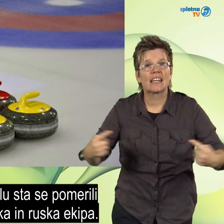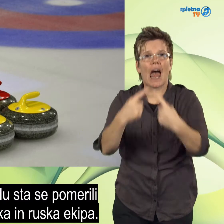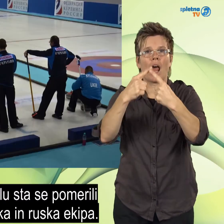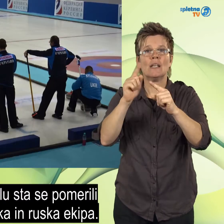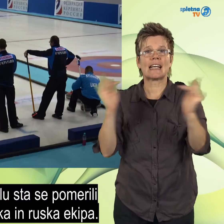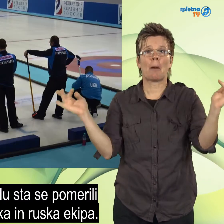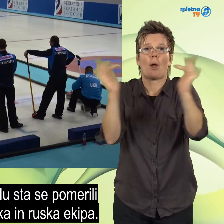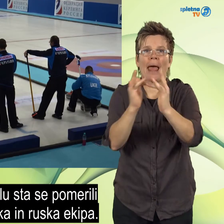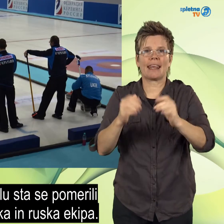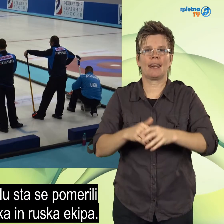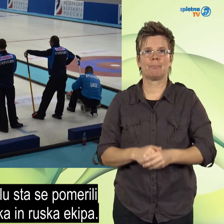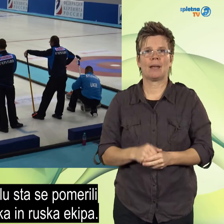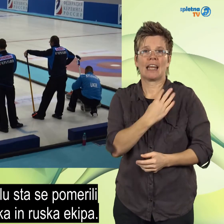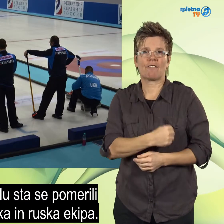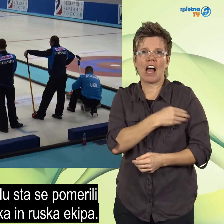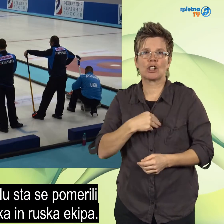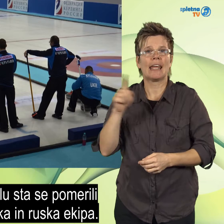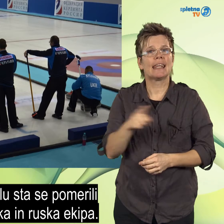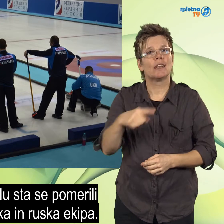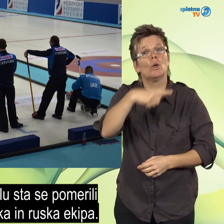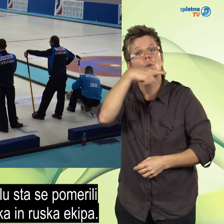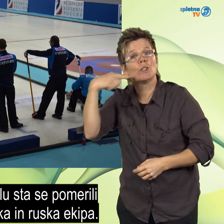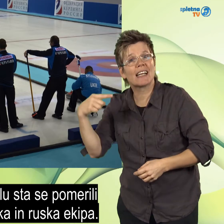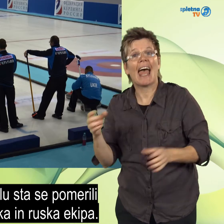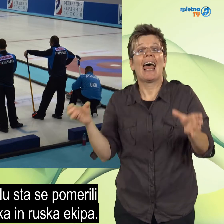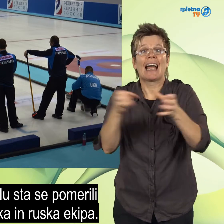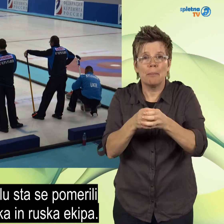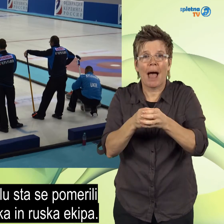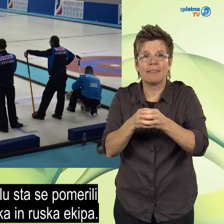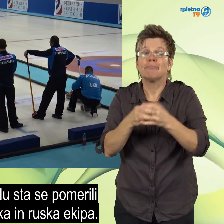V finalu sta se pomerili hrvaška in ruska ekipa.